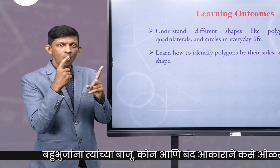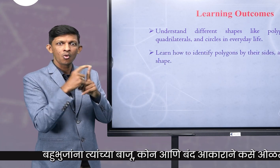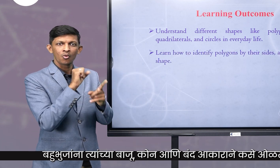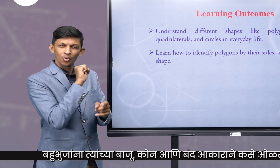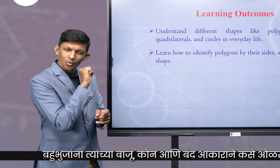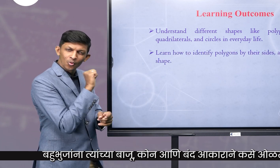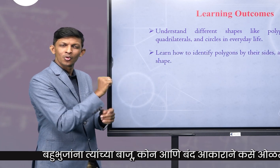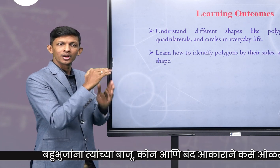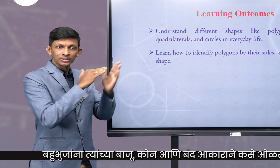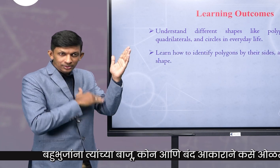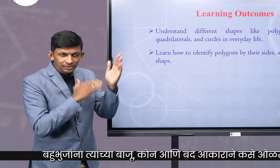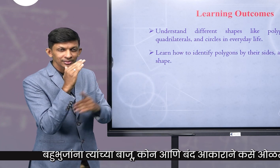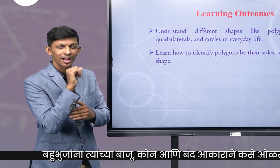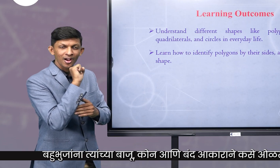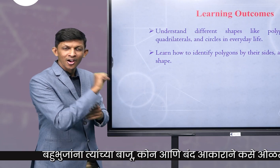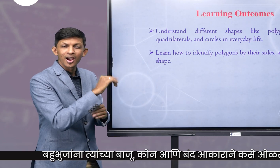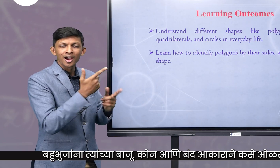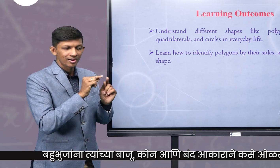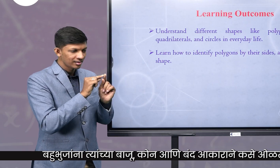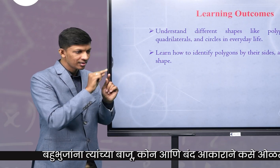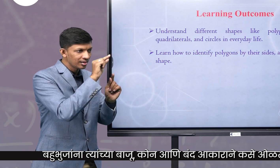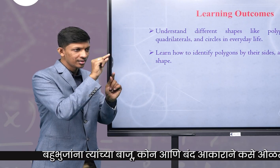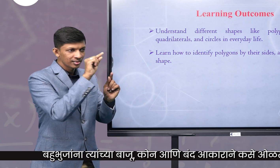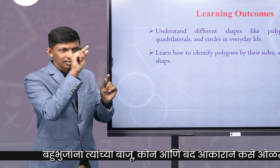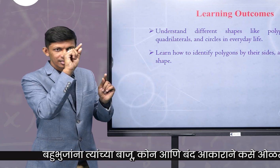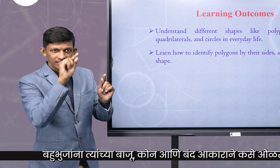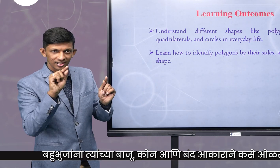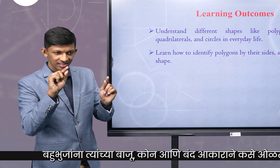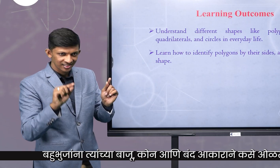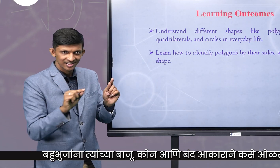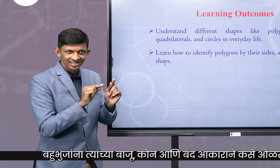बाजू, कोन आणि बंद आकाराने कसे ओळखायचे ते शिका.